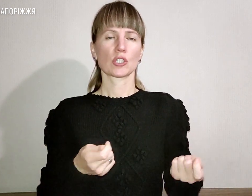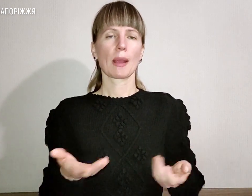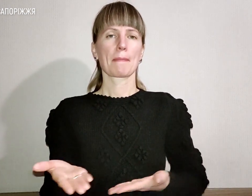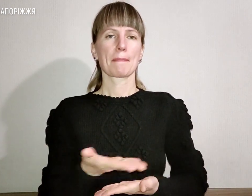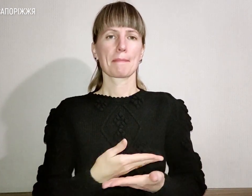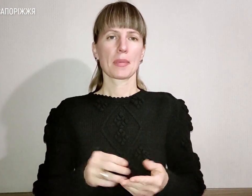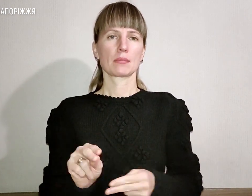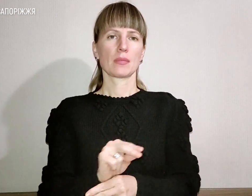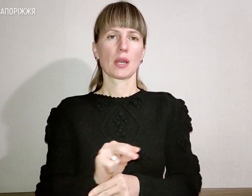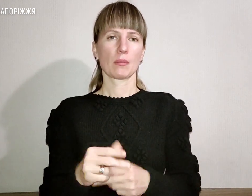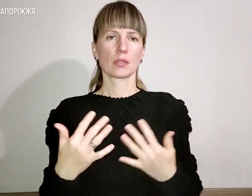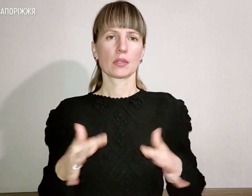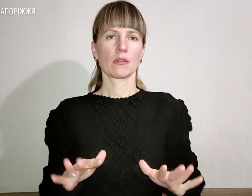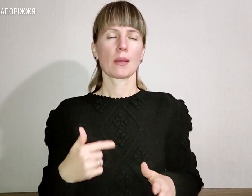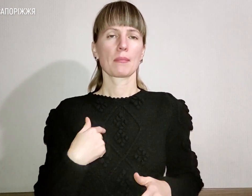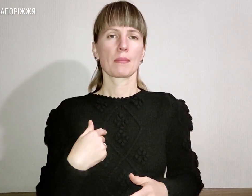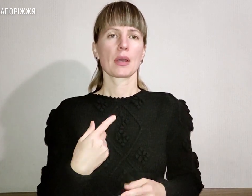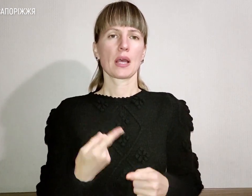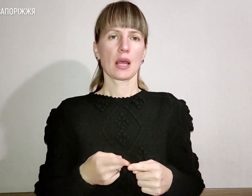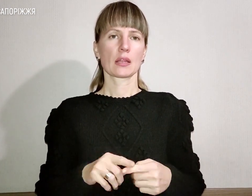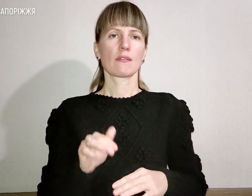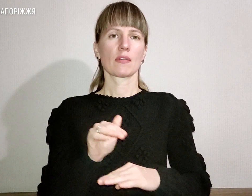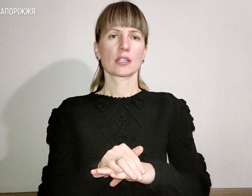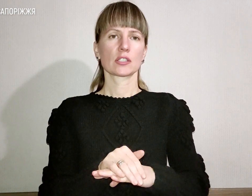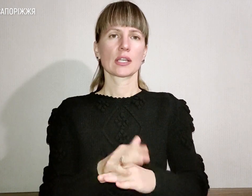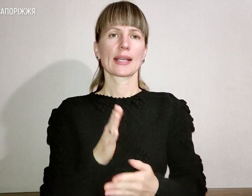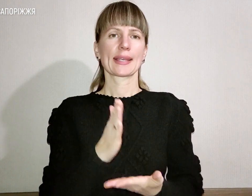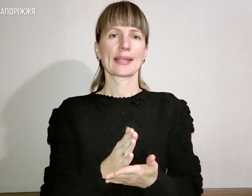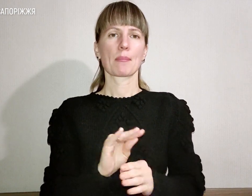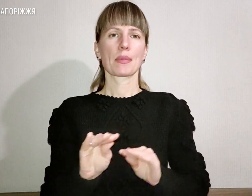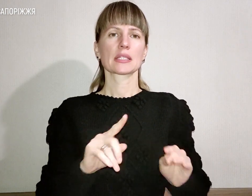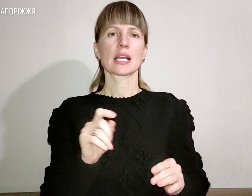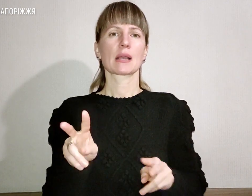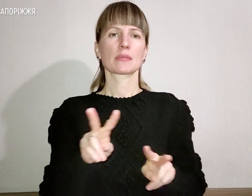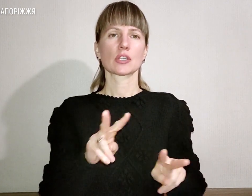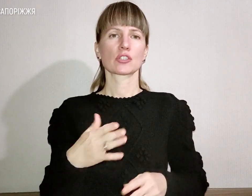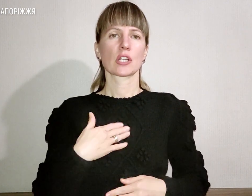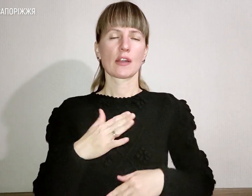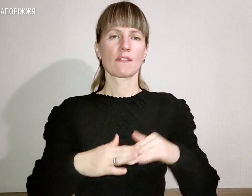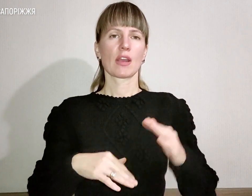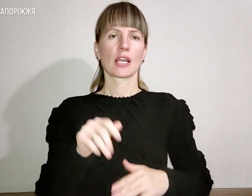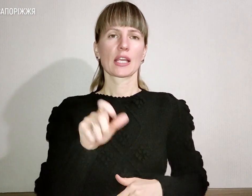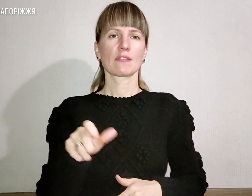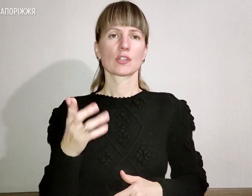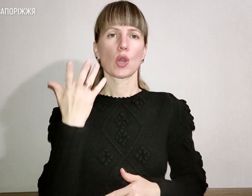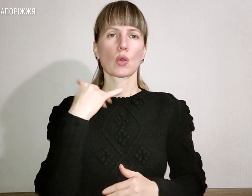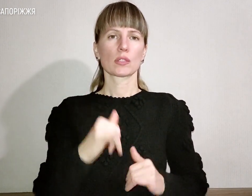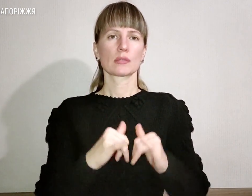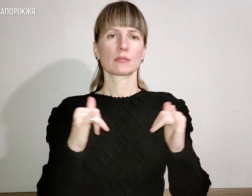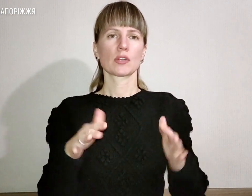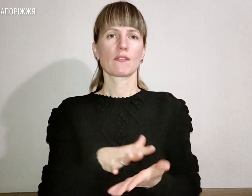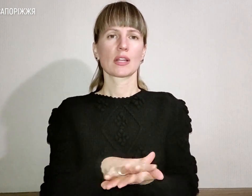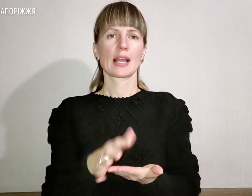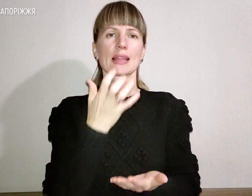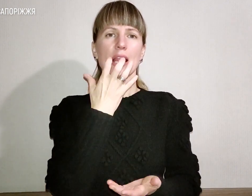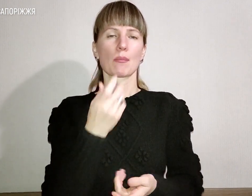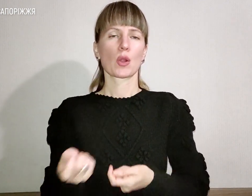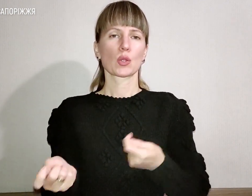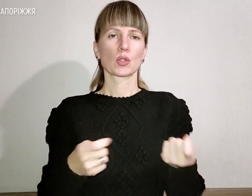усунули проблему. Це ми визначаємо, бо є прилади, за якими стежать наші фахівці. Коли збільшується витрата теплоносія або